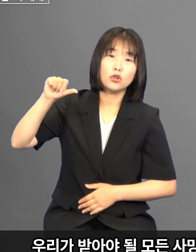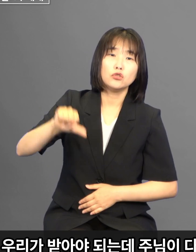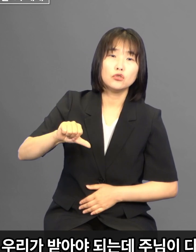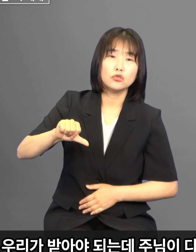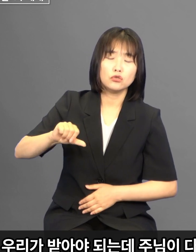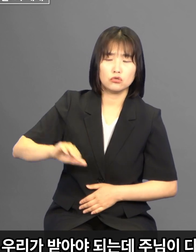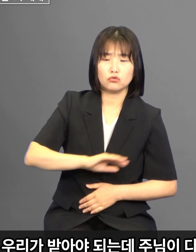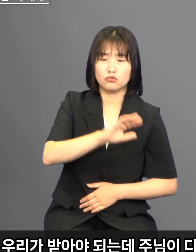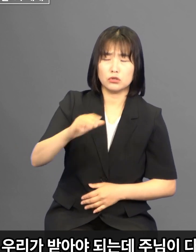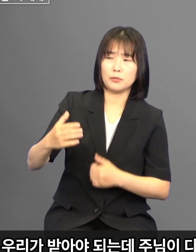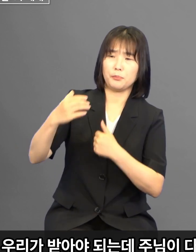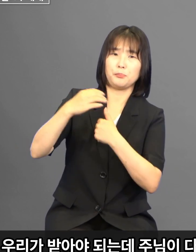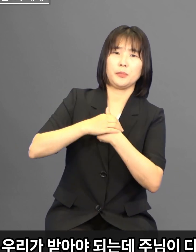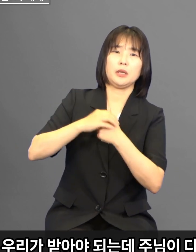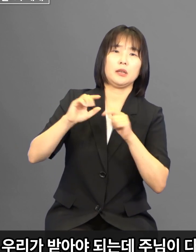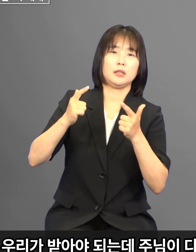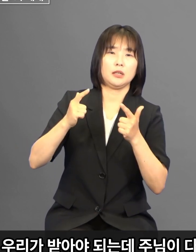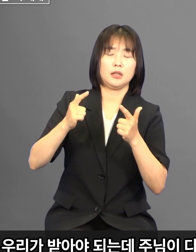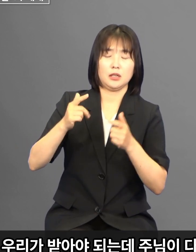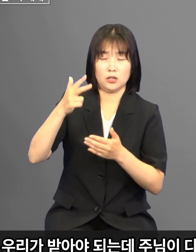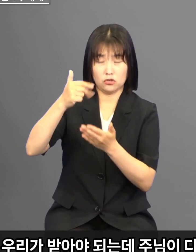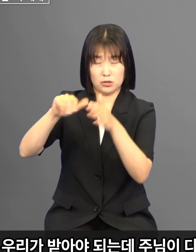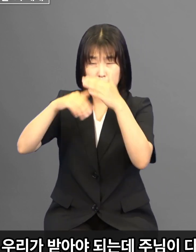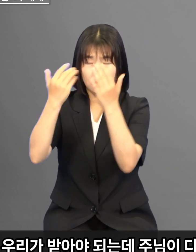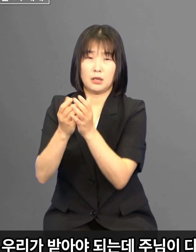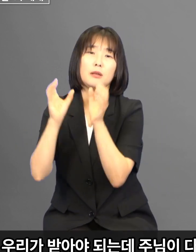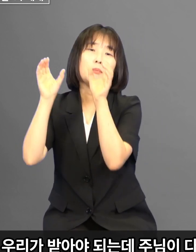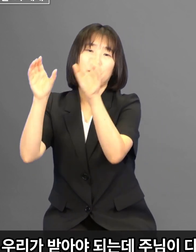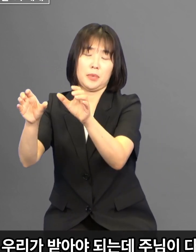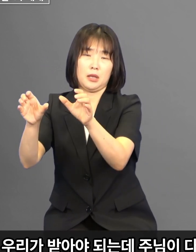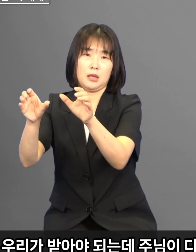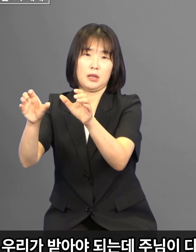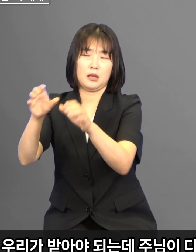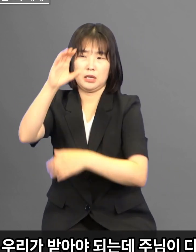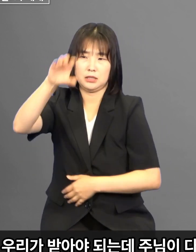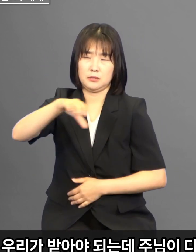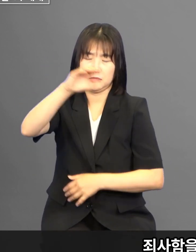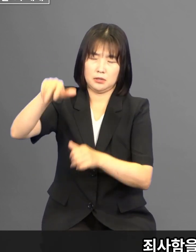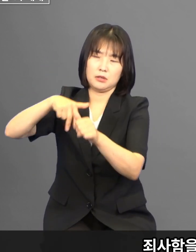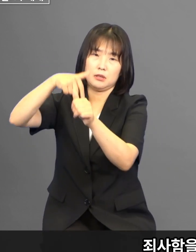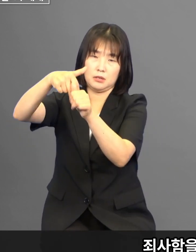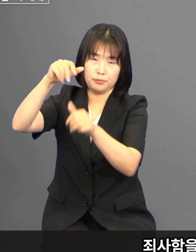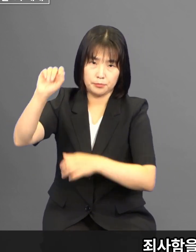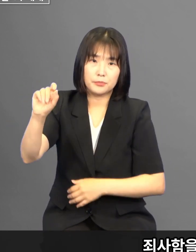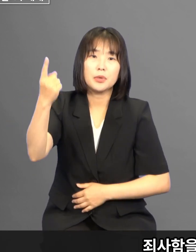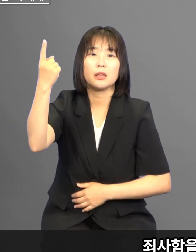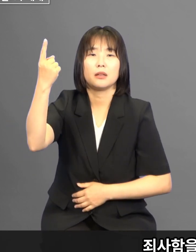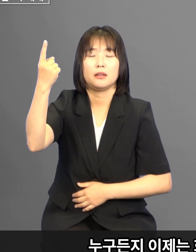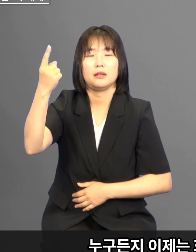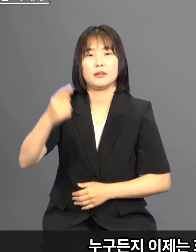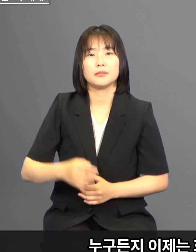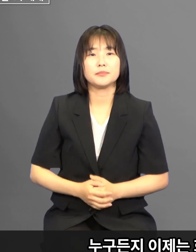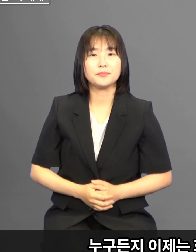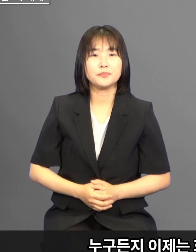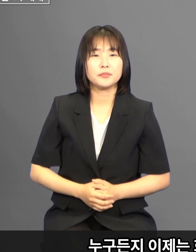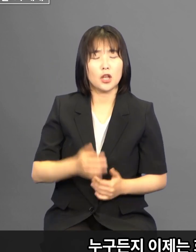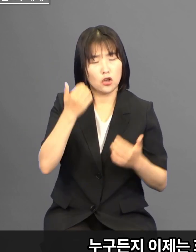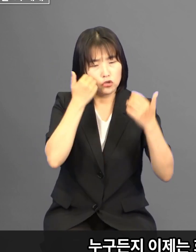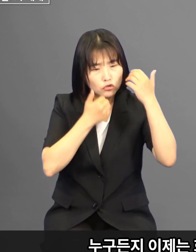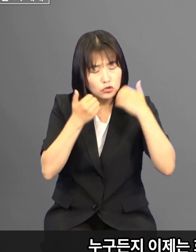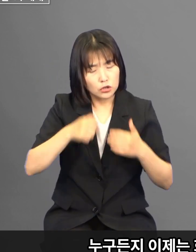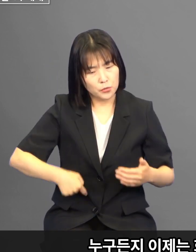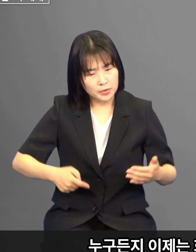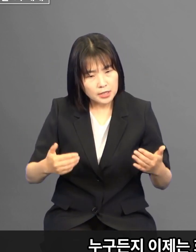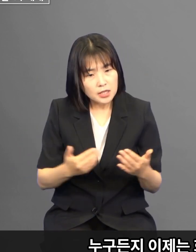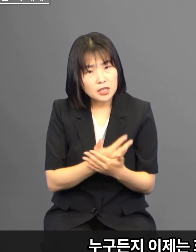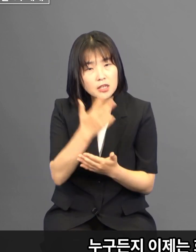우리가 아니라 우리가 받아야 되는데 주님이 다 받으셨다는 거예요. 어디에서? 십자가에서 죄 사함을 받았다는 것입니다. 누구든지 이제는